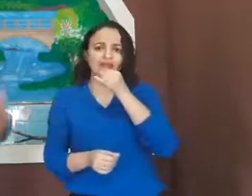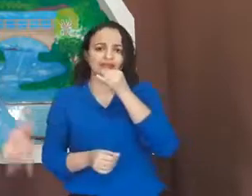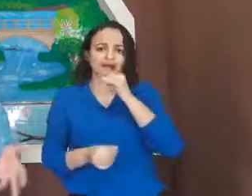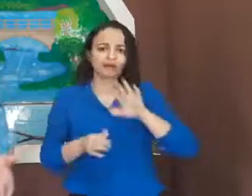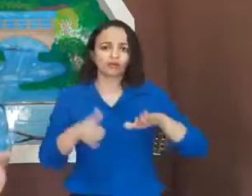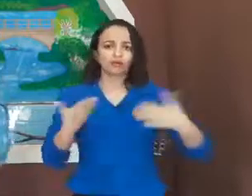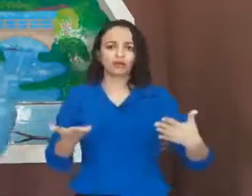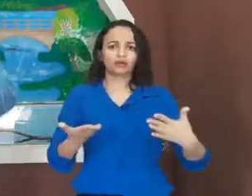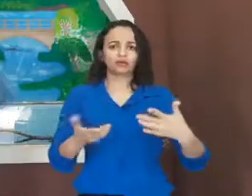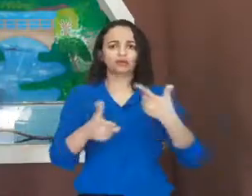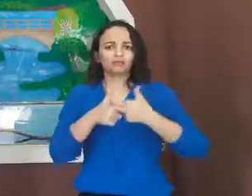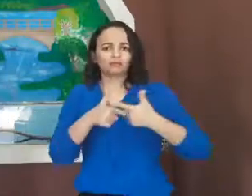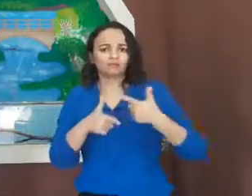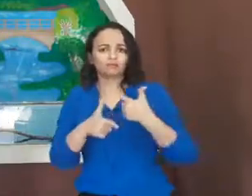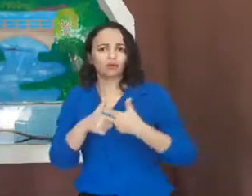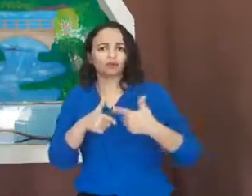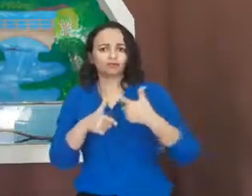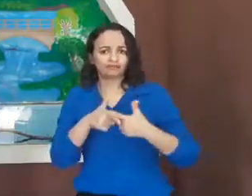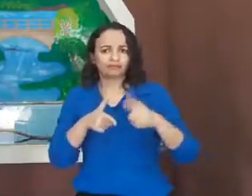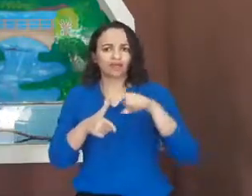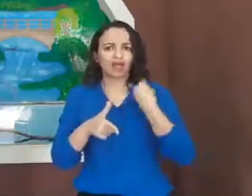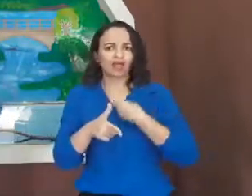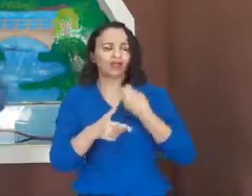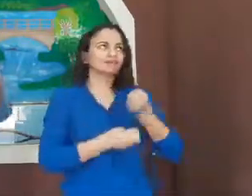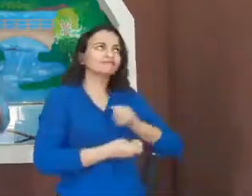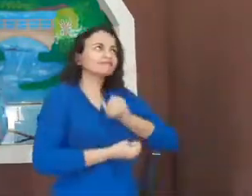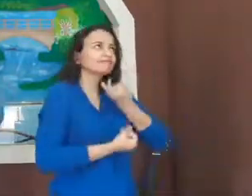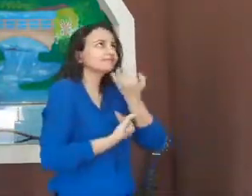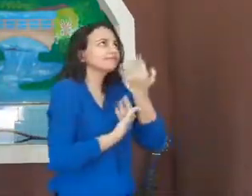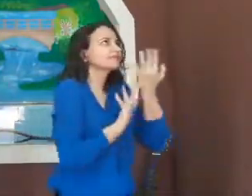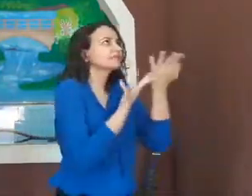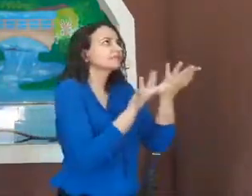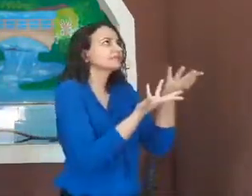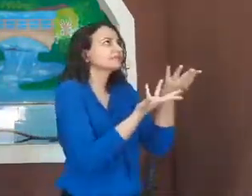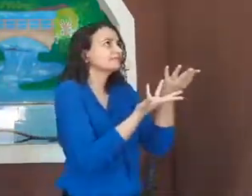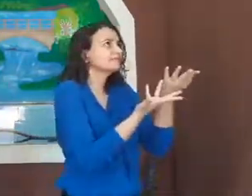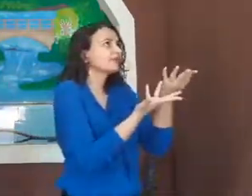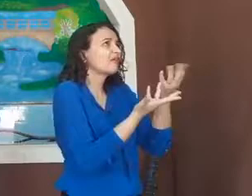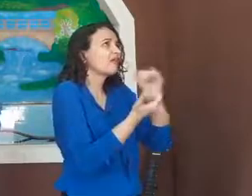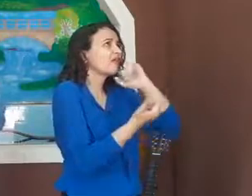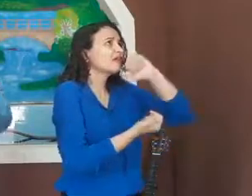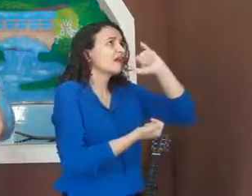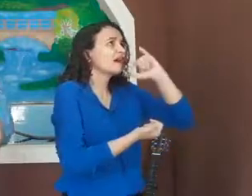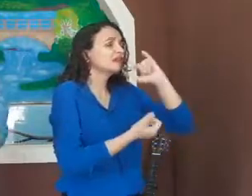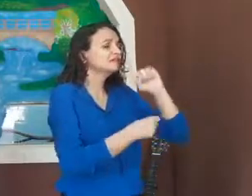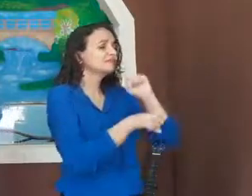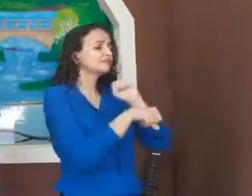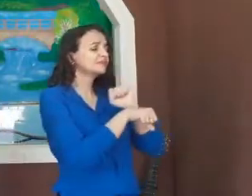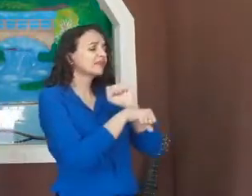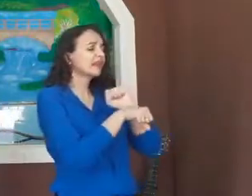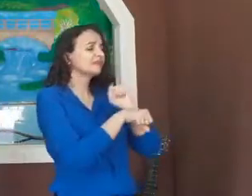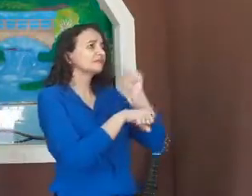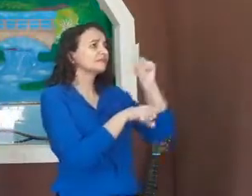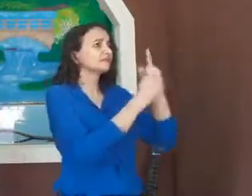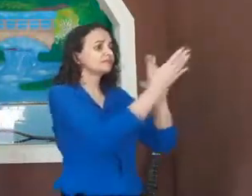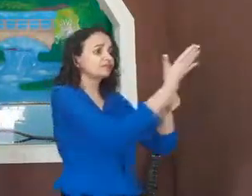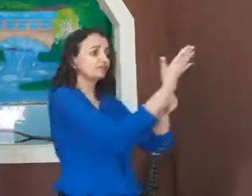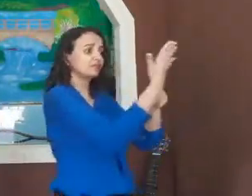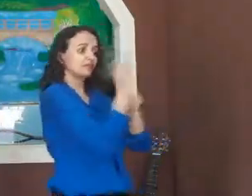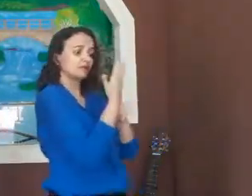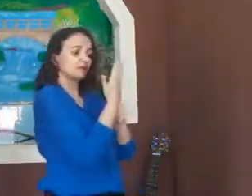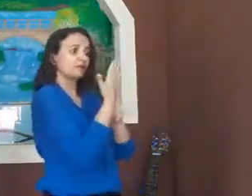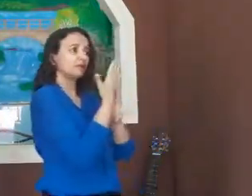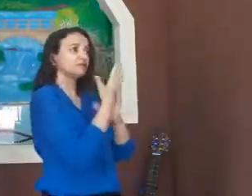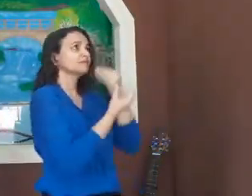a orientação do Senhor e esperar que o Senhor mostre o caminho, mostre o que devemos fazer, mostre